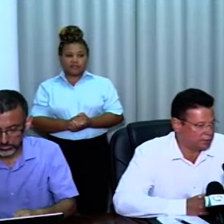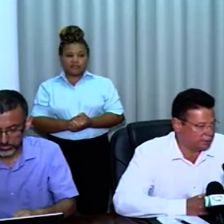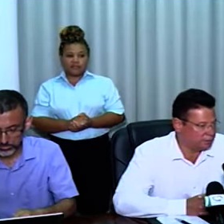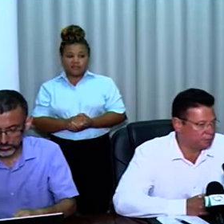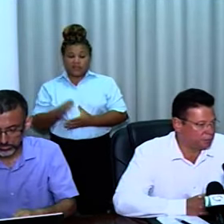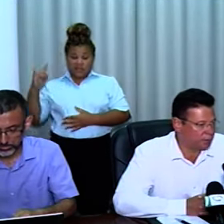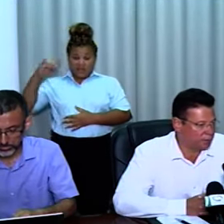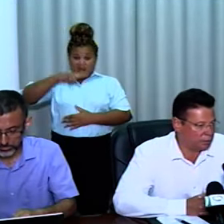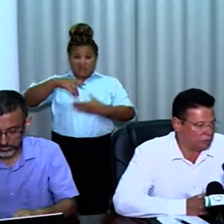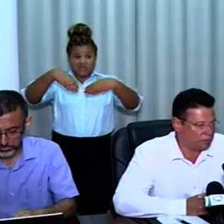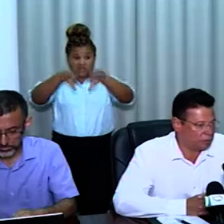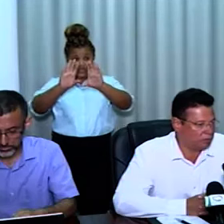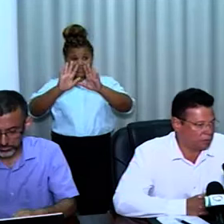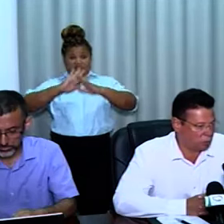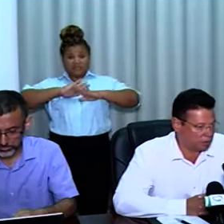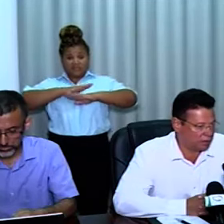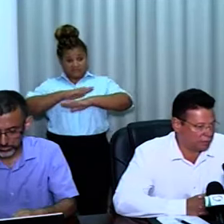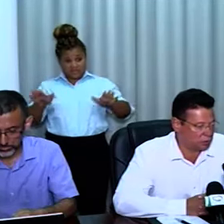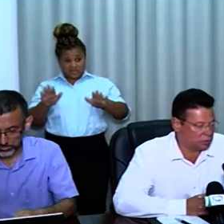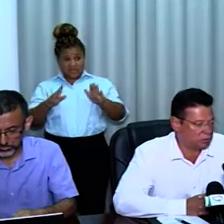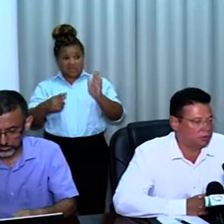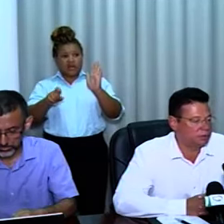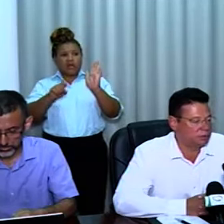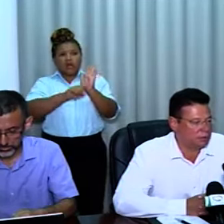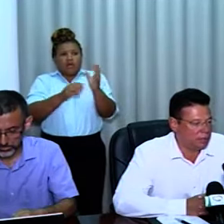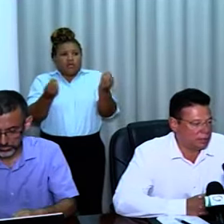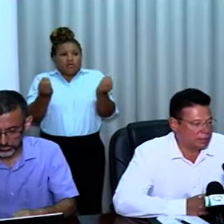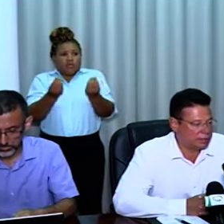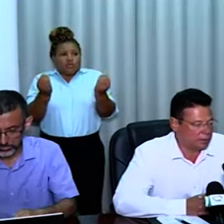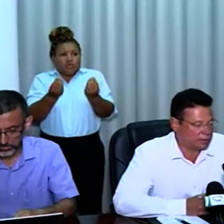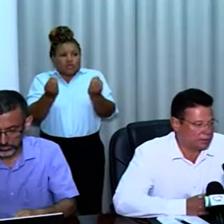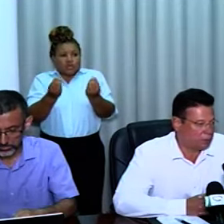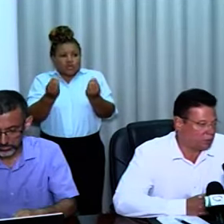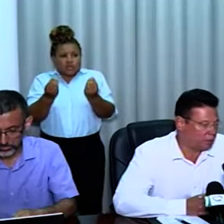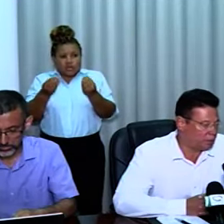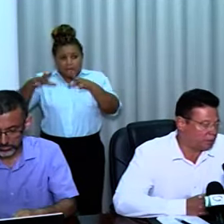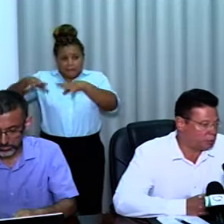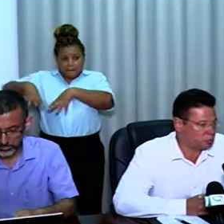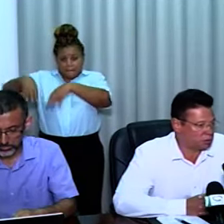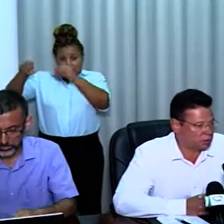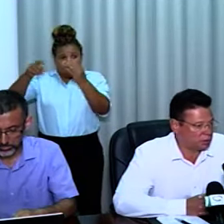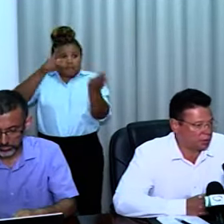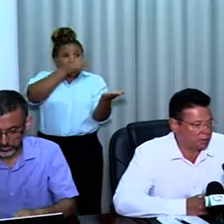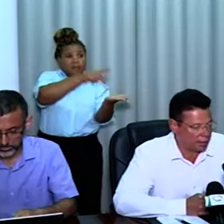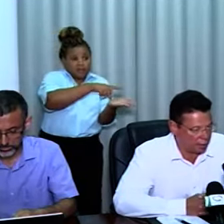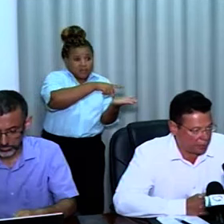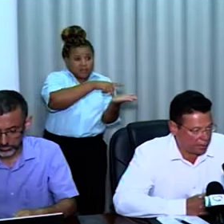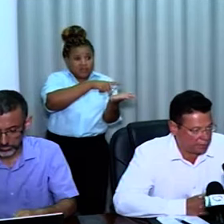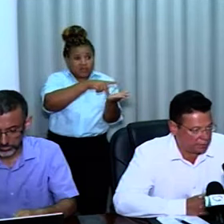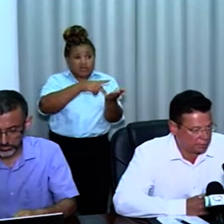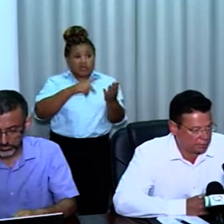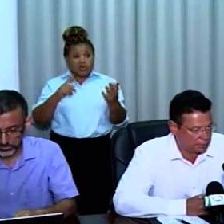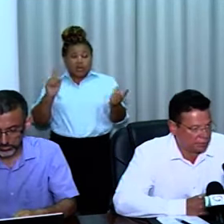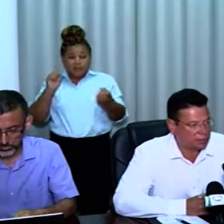certaines îles, ils ne finissent pas en contact avec les autres. Et il est nécessaire pour qu'ils prennent pour les autres gagner à